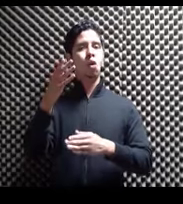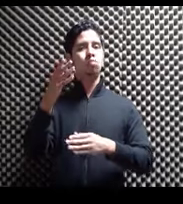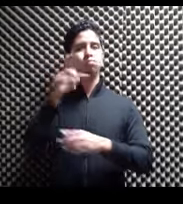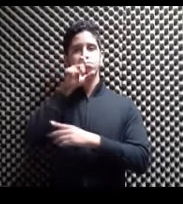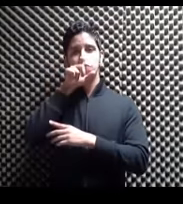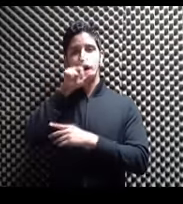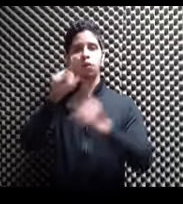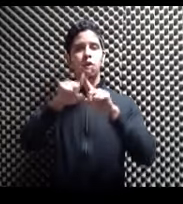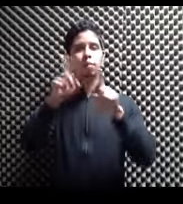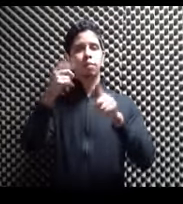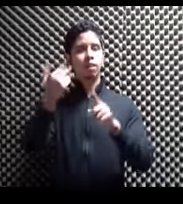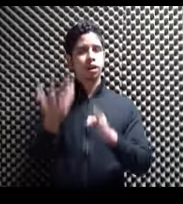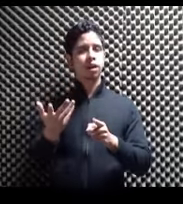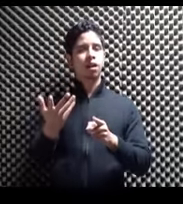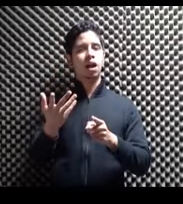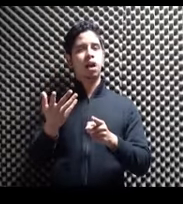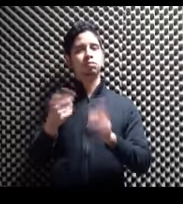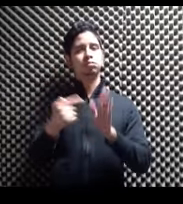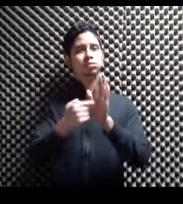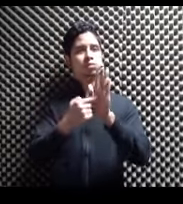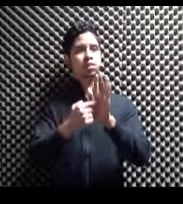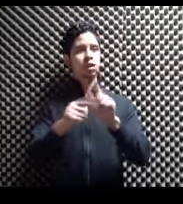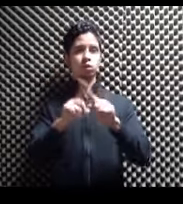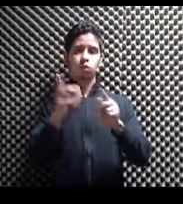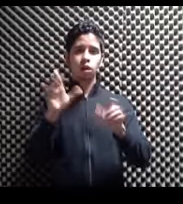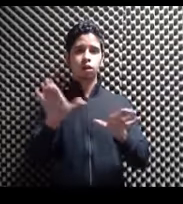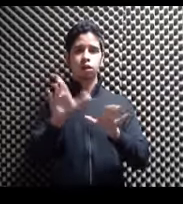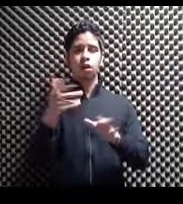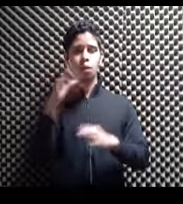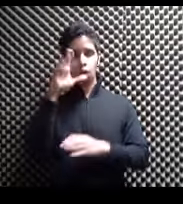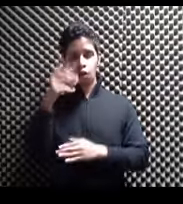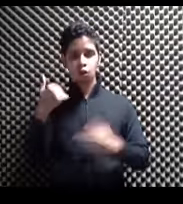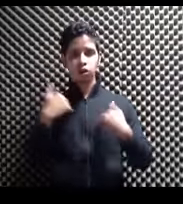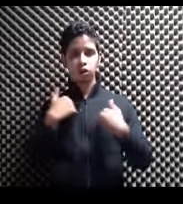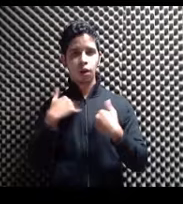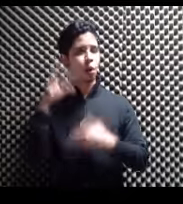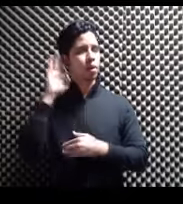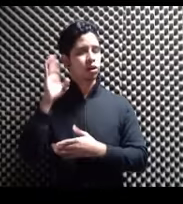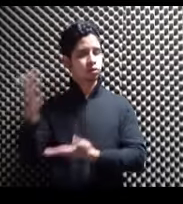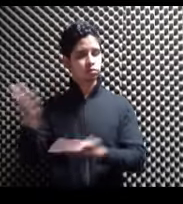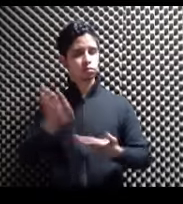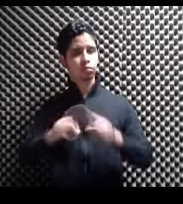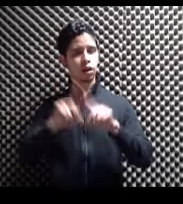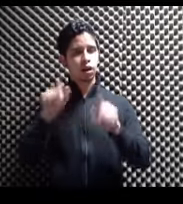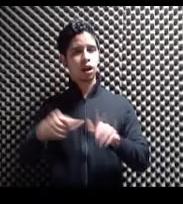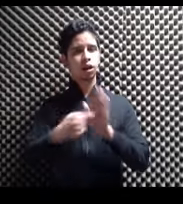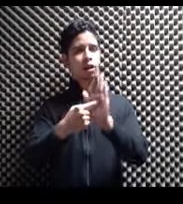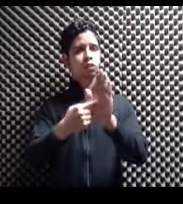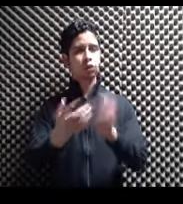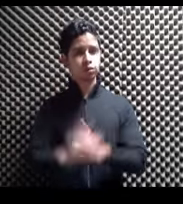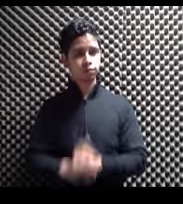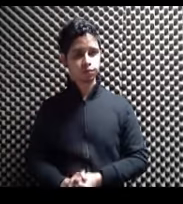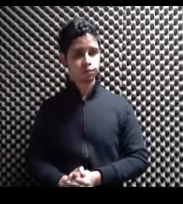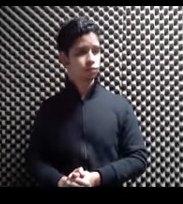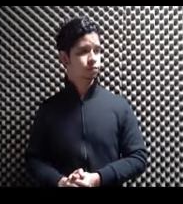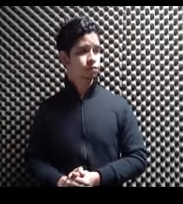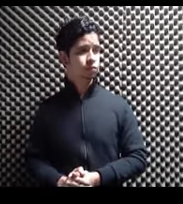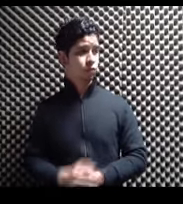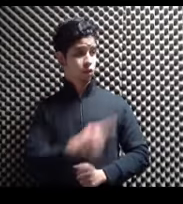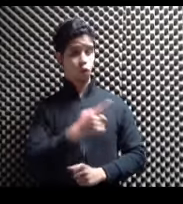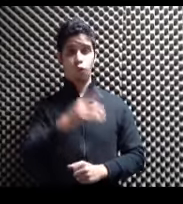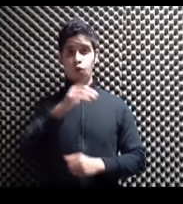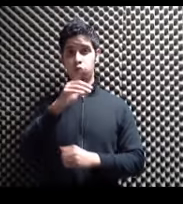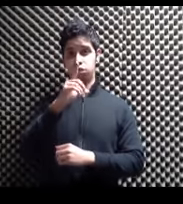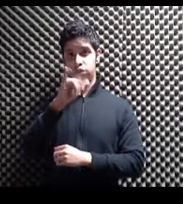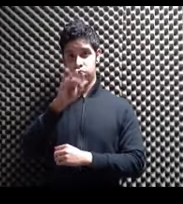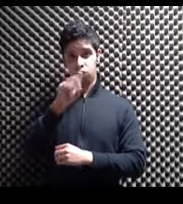simpático. Este es el disco que ella grabó después de The Way We Were, y fue un disco que tuvo mucha aceptación porque fue el que